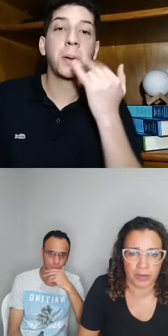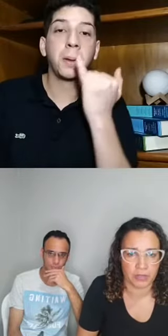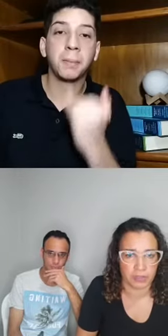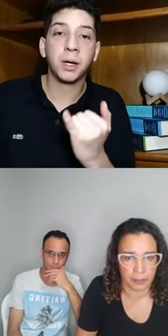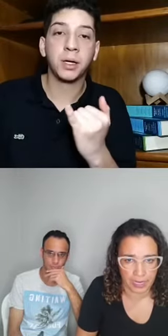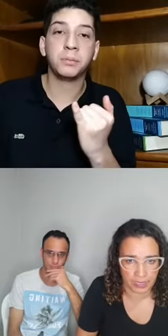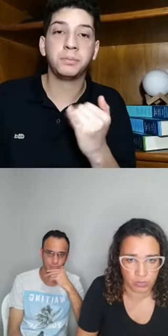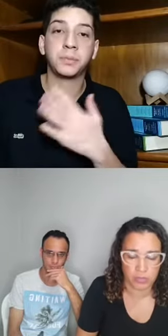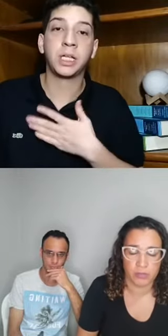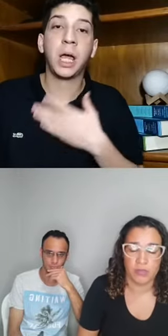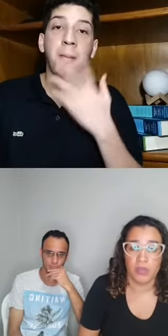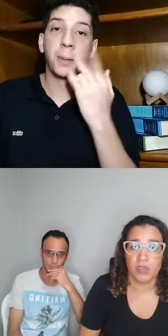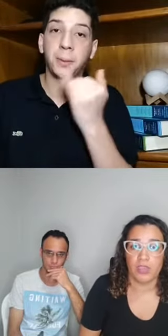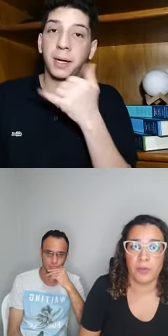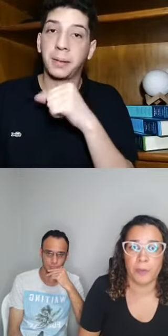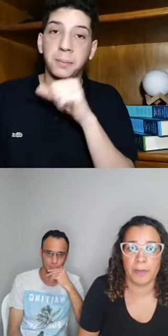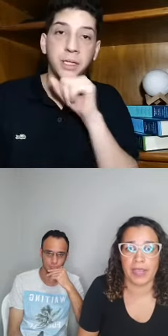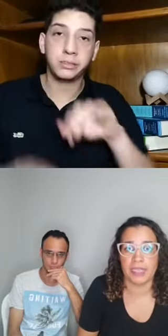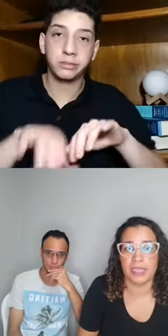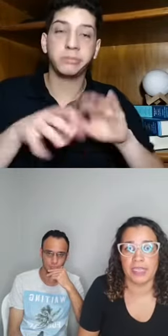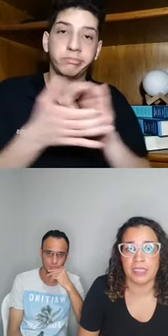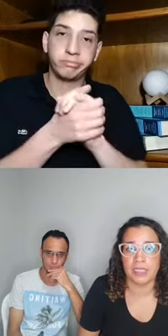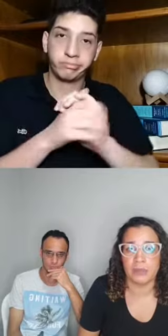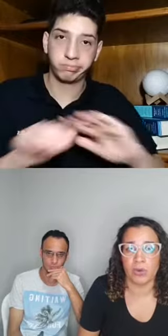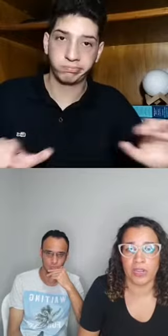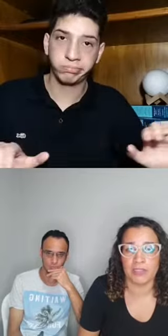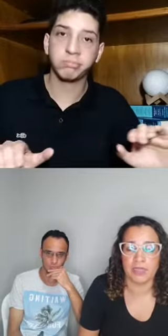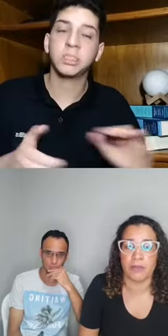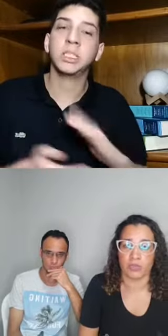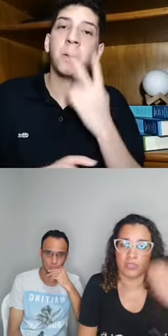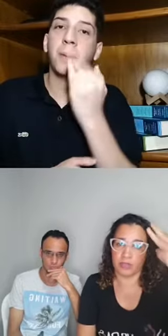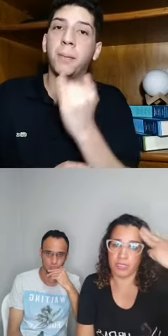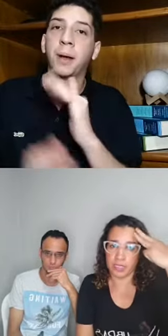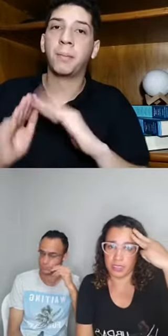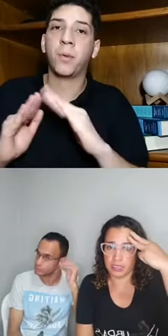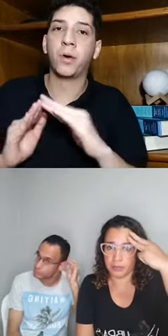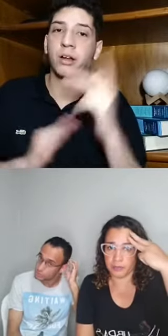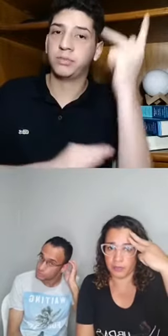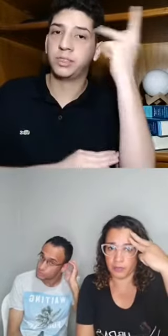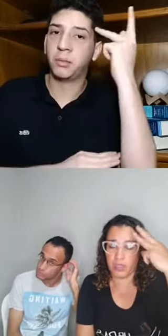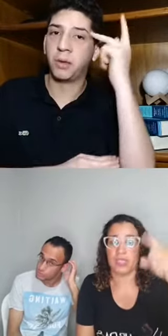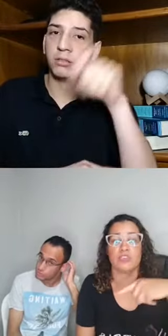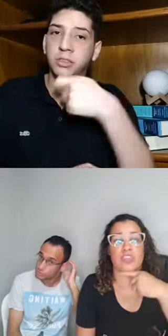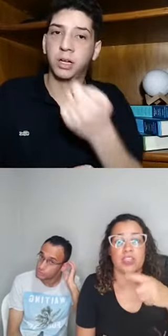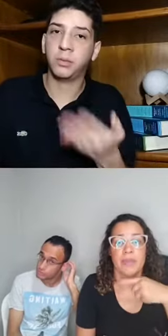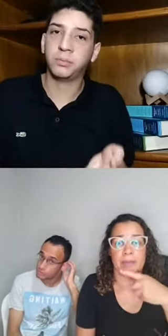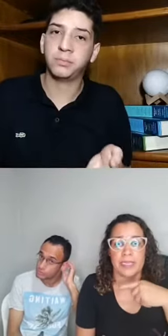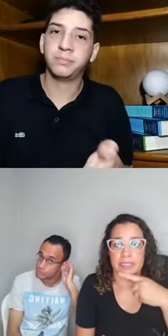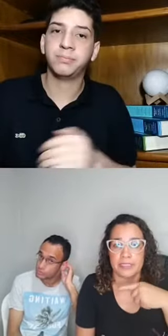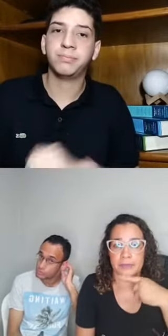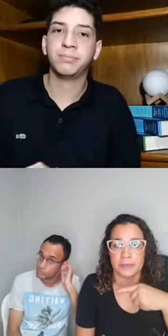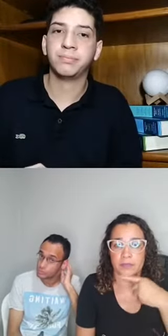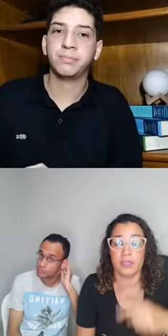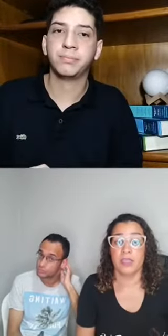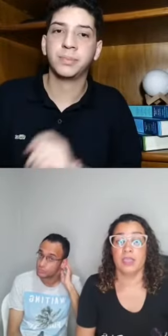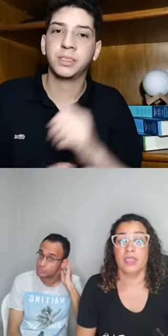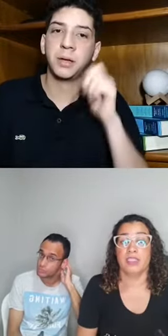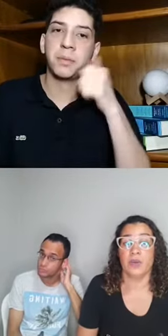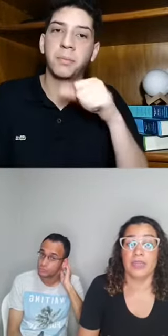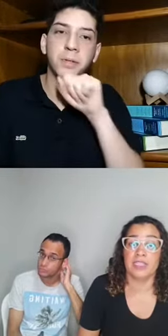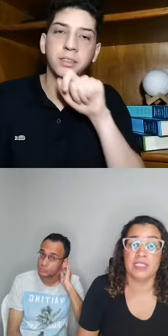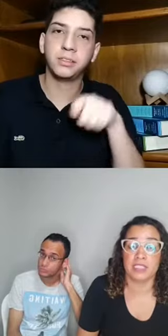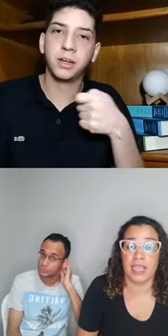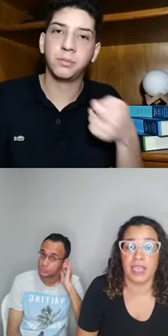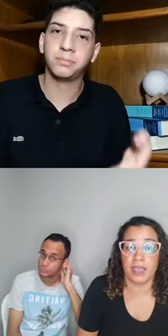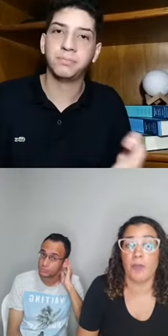meus pais são separados e o meu pai, ele morava em São Paulo. O sinal dele é esse. E o sinal da minha mãe é esse.